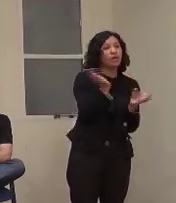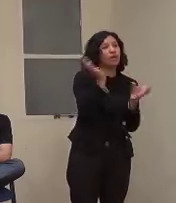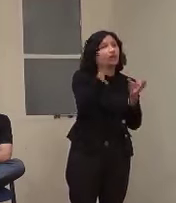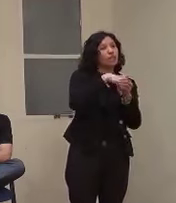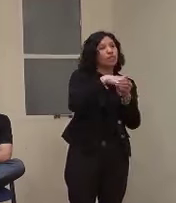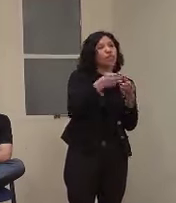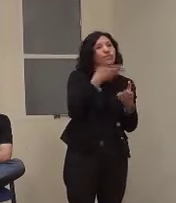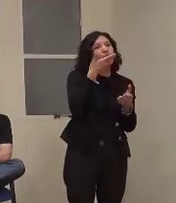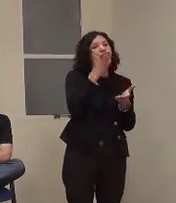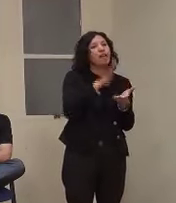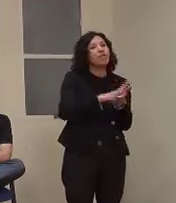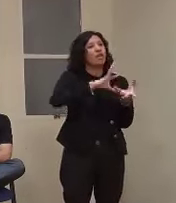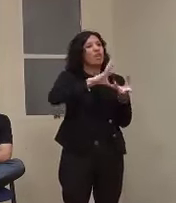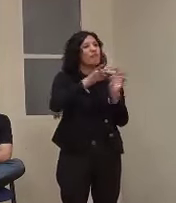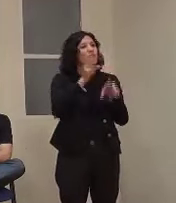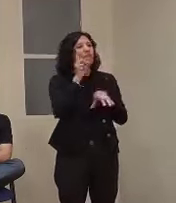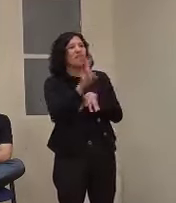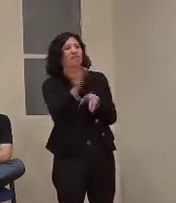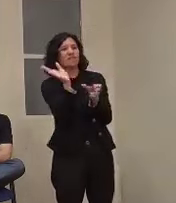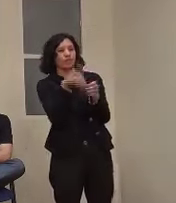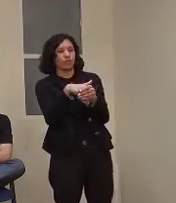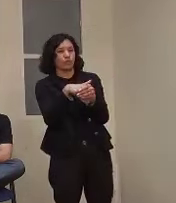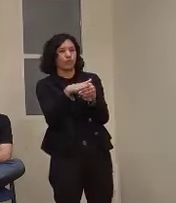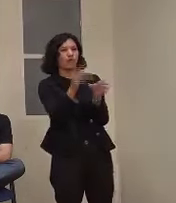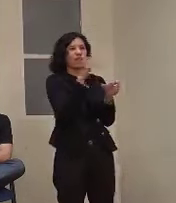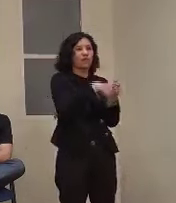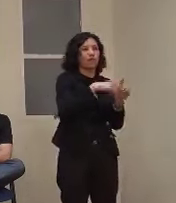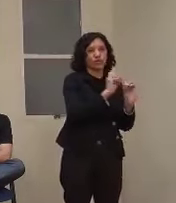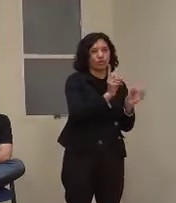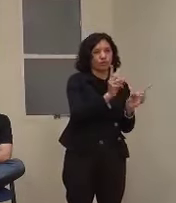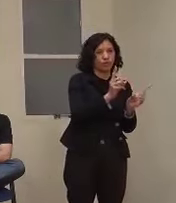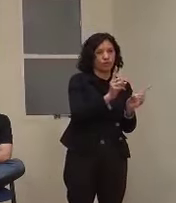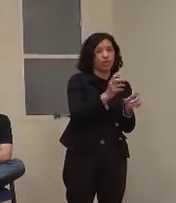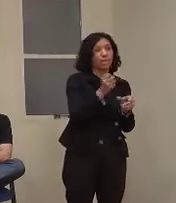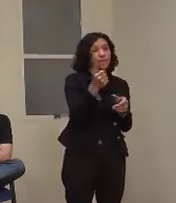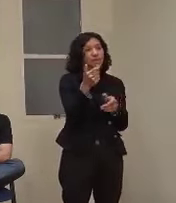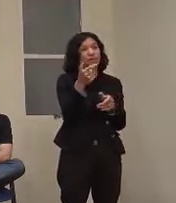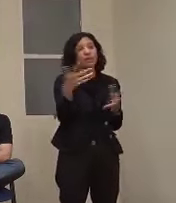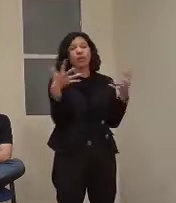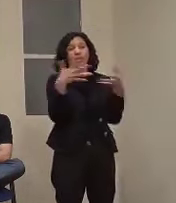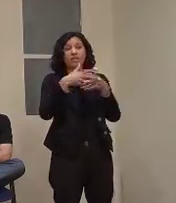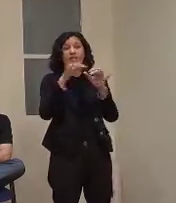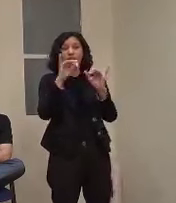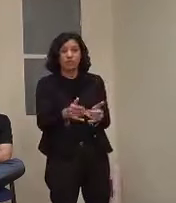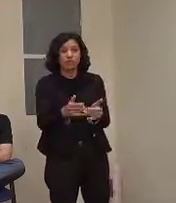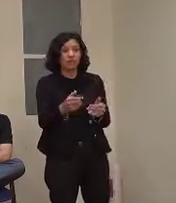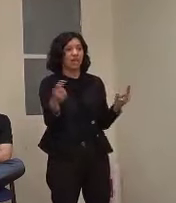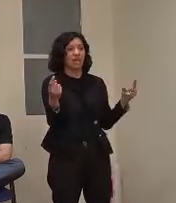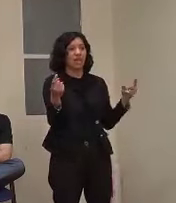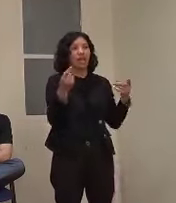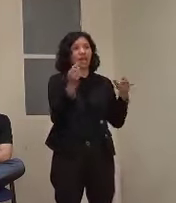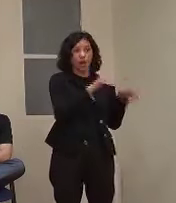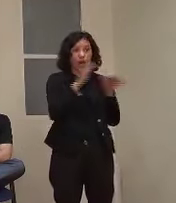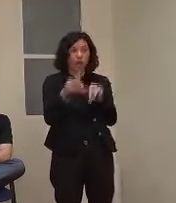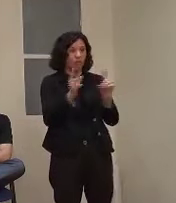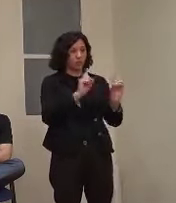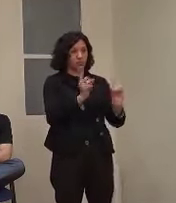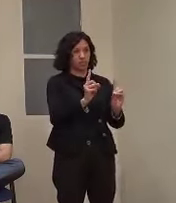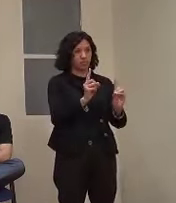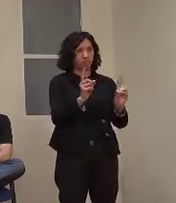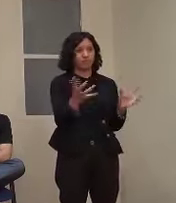inclusión es una mirada exclusiva pero si hay en mi generación la intención es